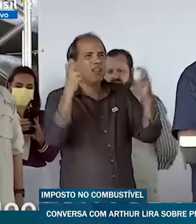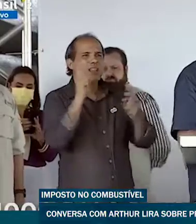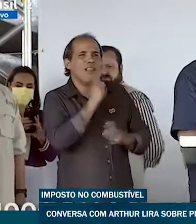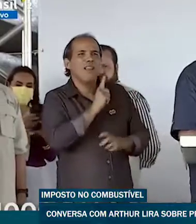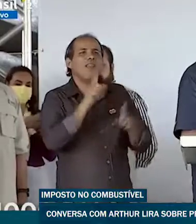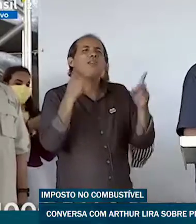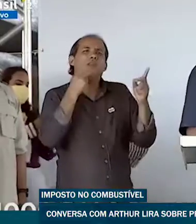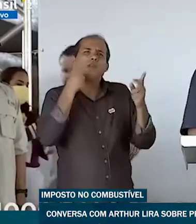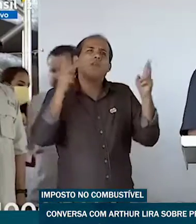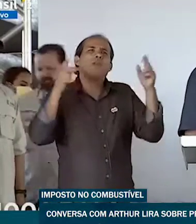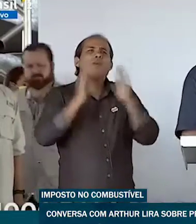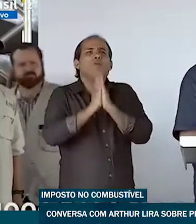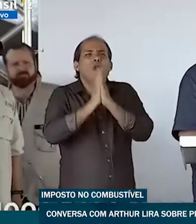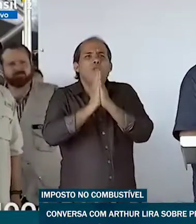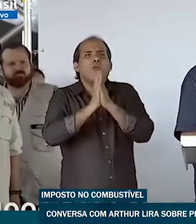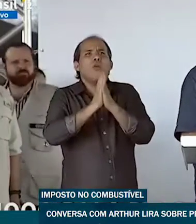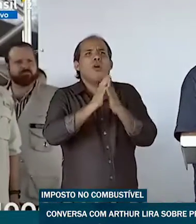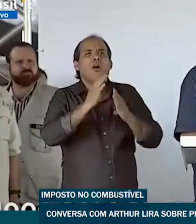a gasolina.